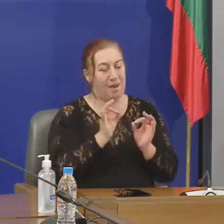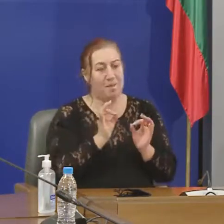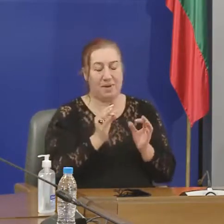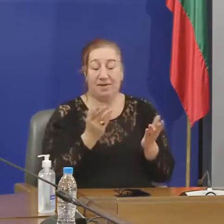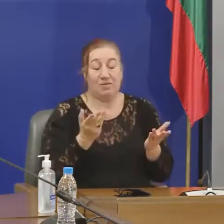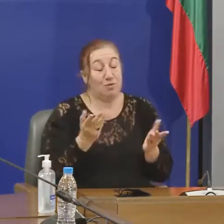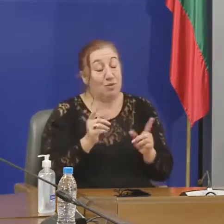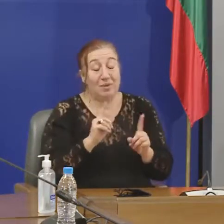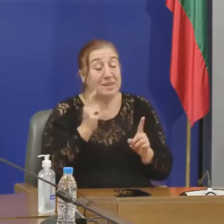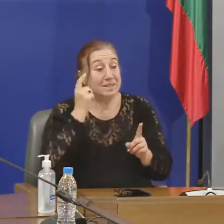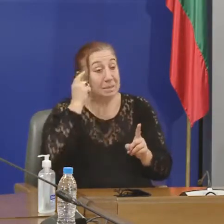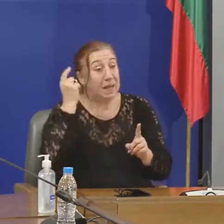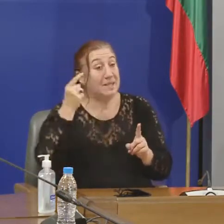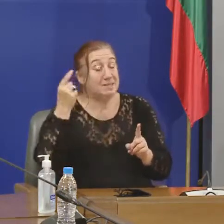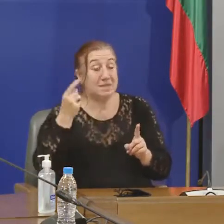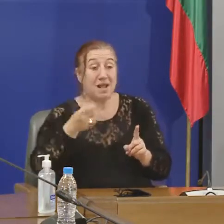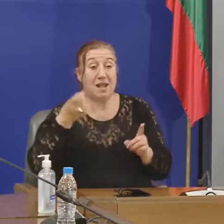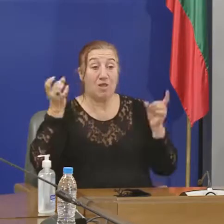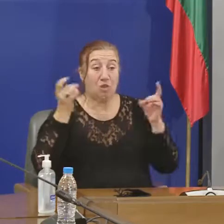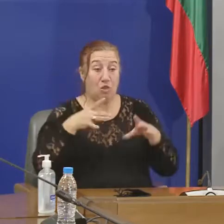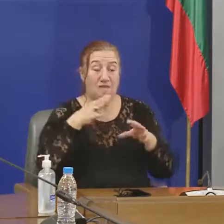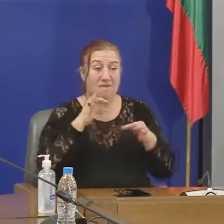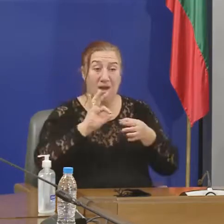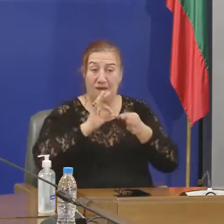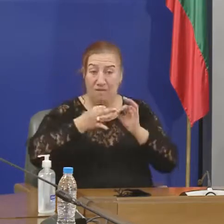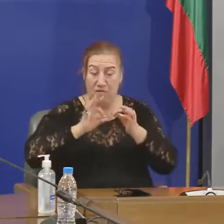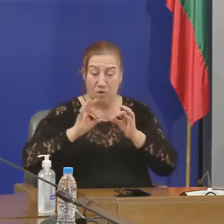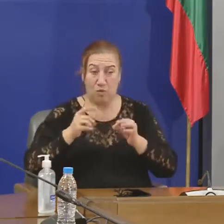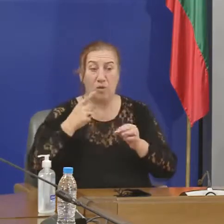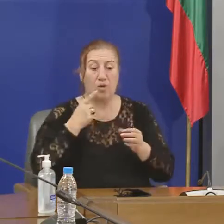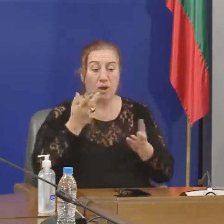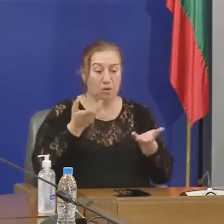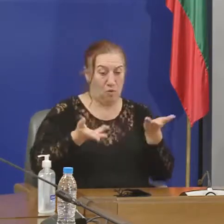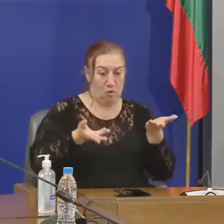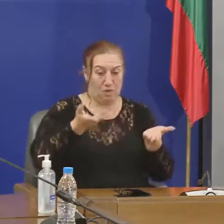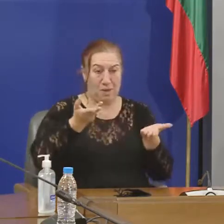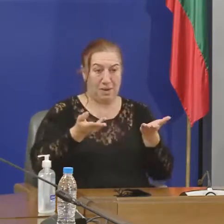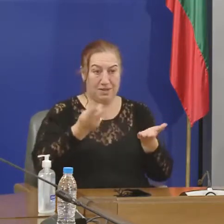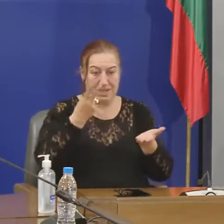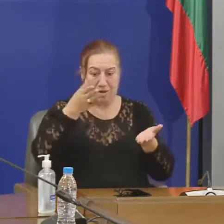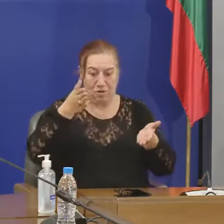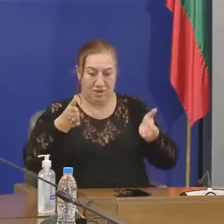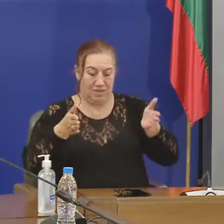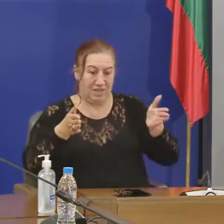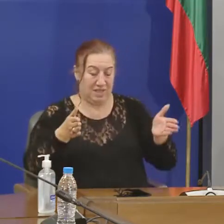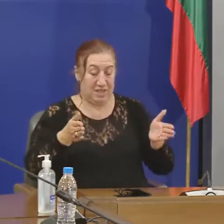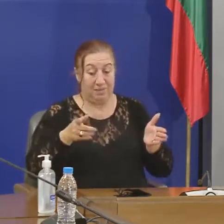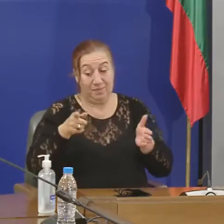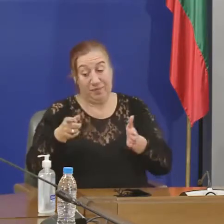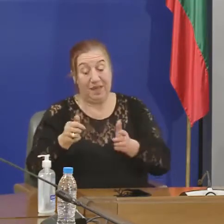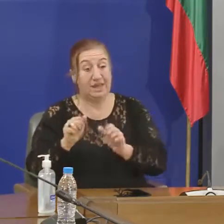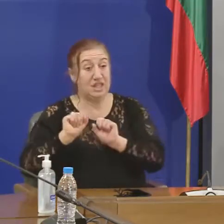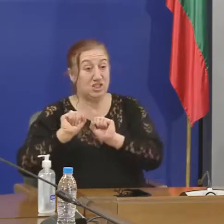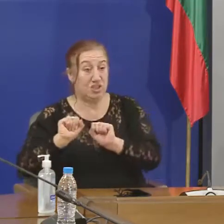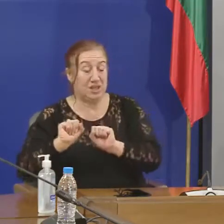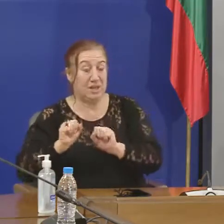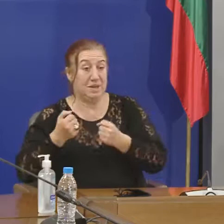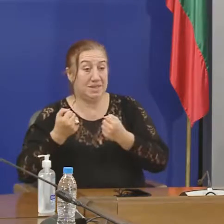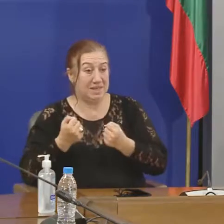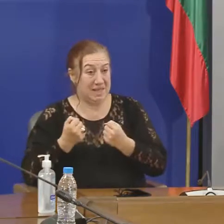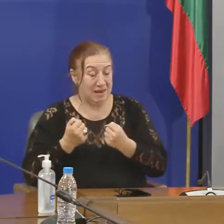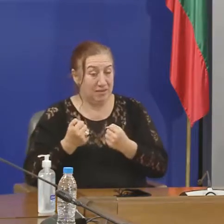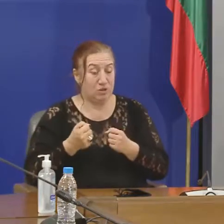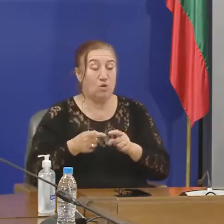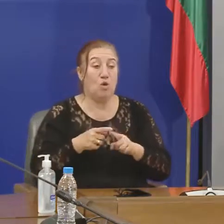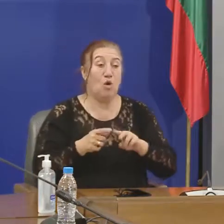която да измислим и която да балансира между това от една страна да защитим здравето си, да намалим епидемичната среда,